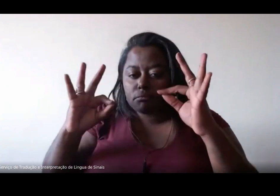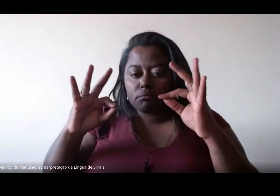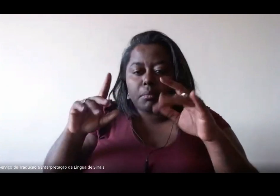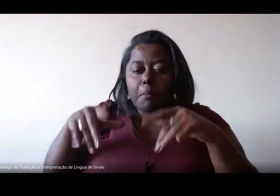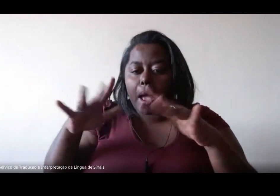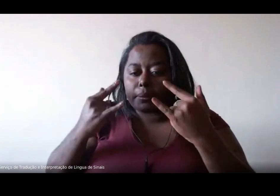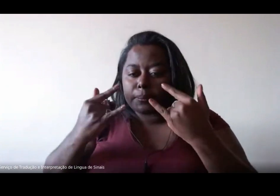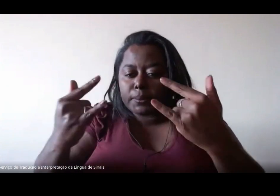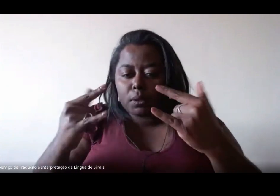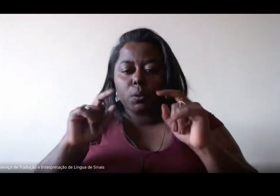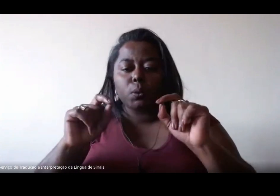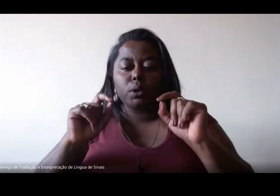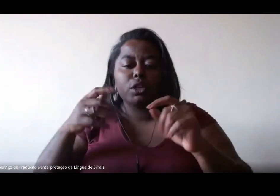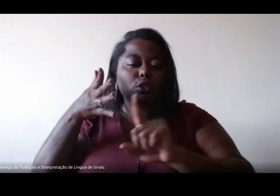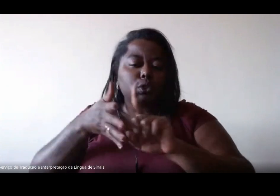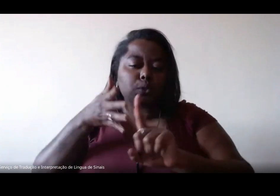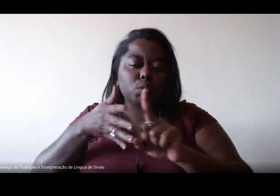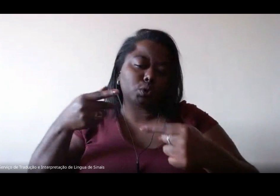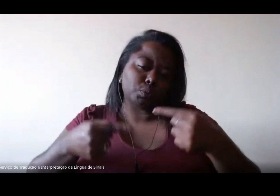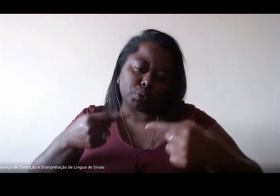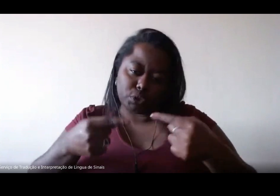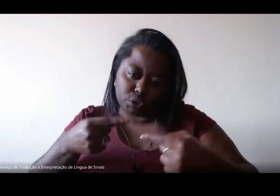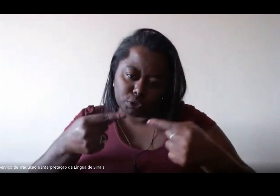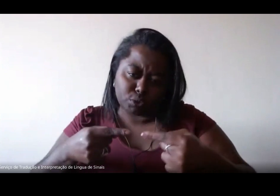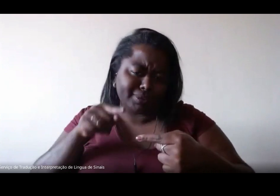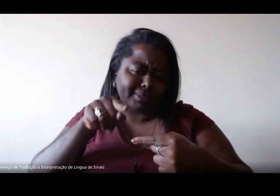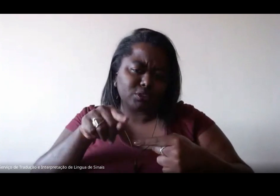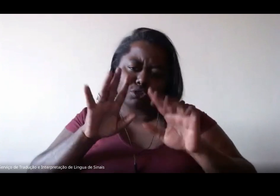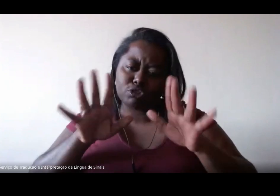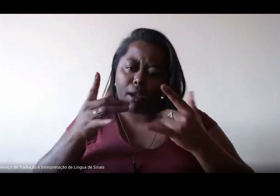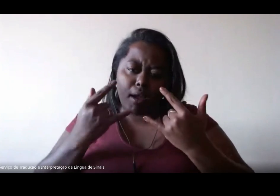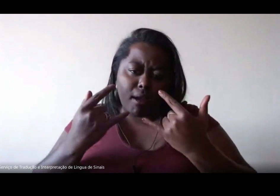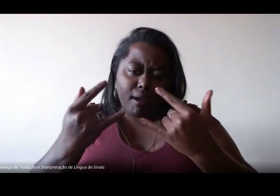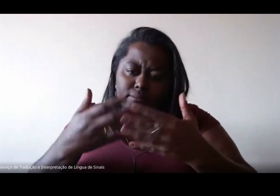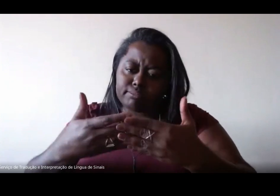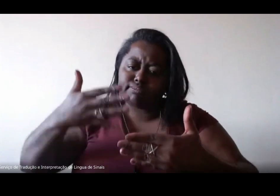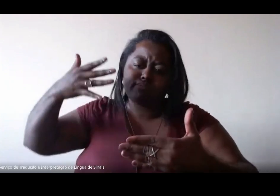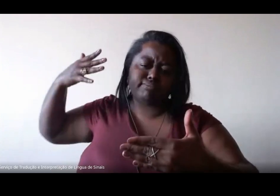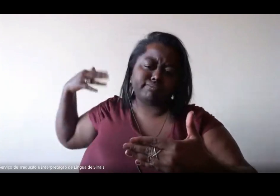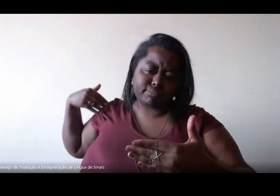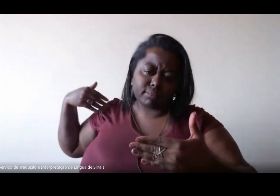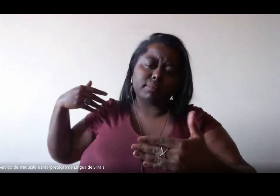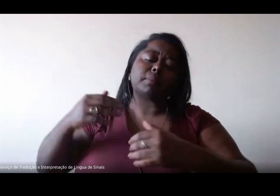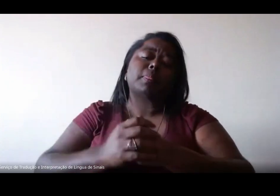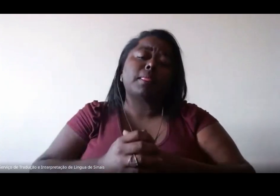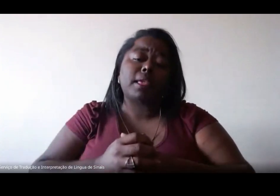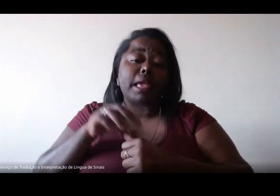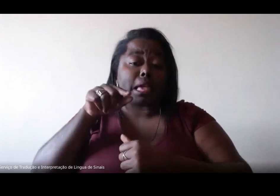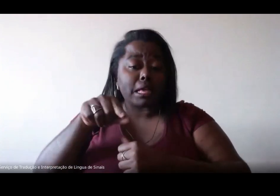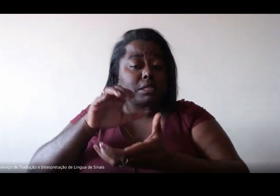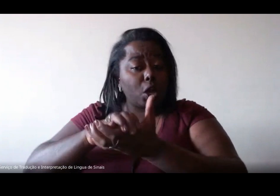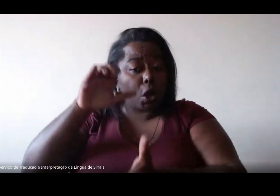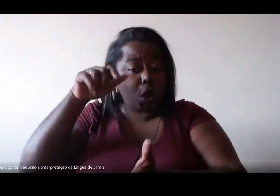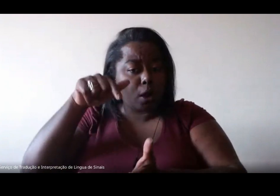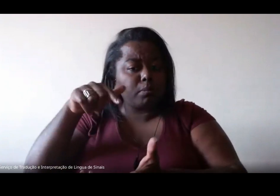né? Atração essa que vem desde os primórdios da AD. Eu acho esse tipo de corpora riquíssimo, né?